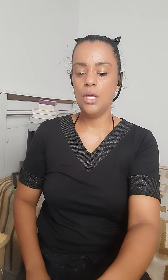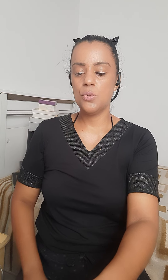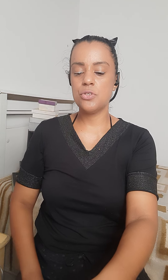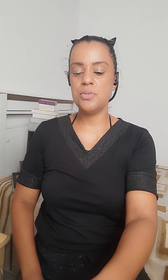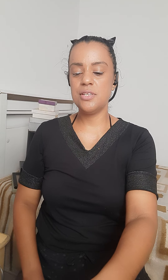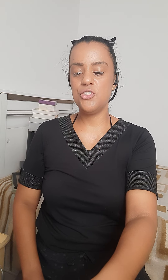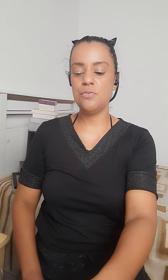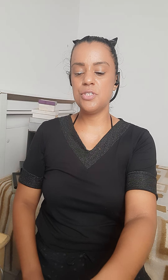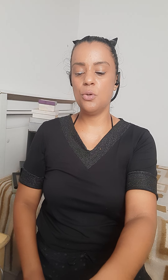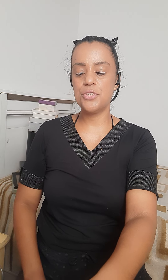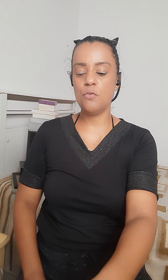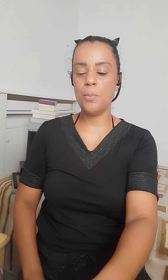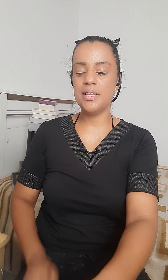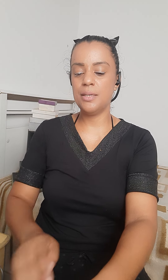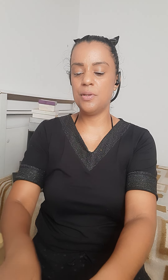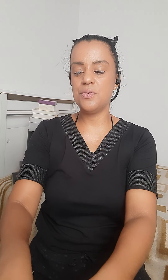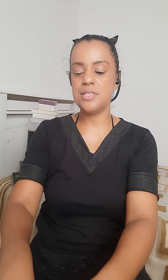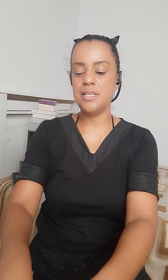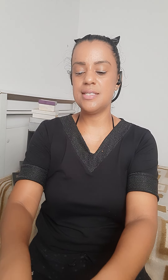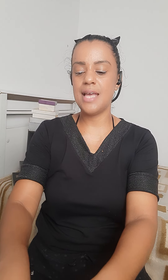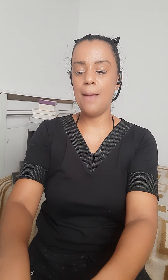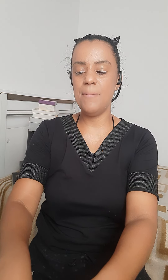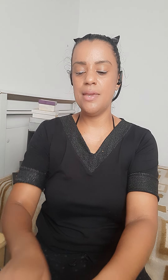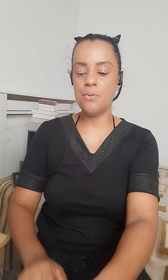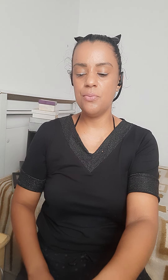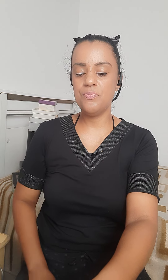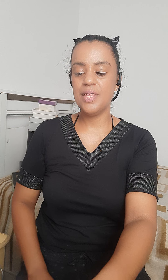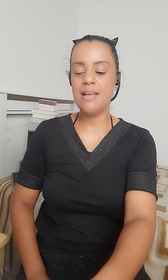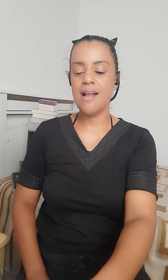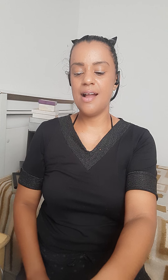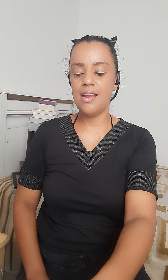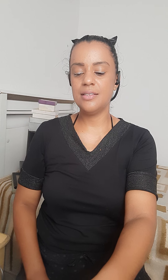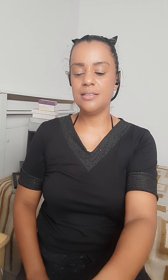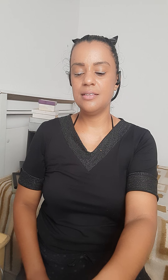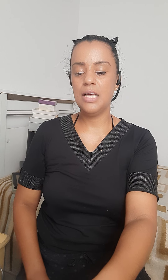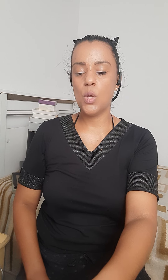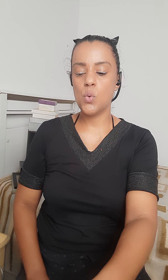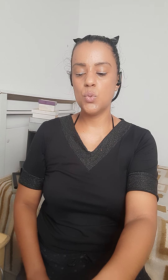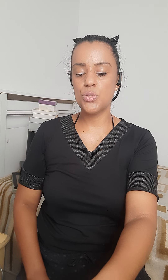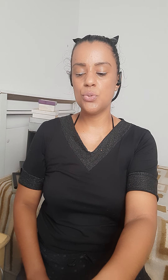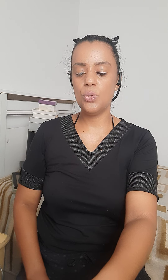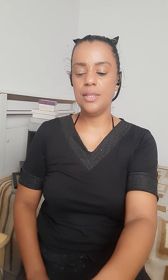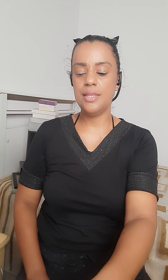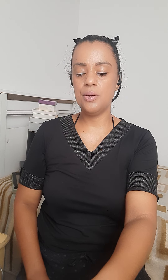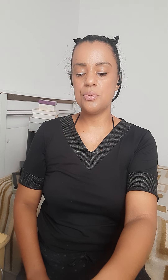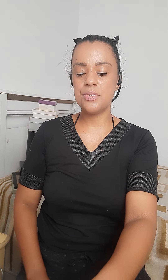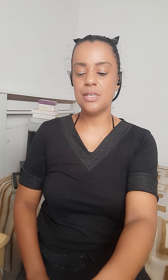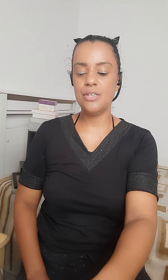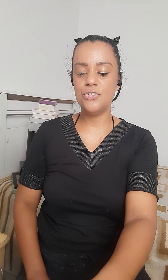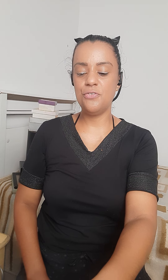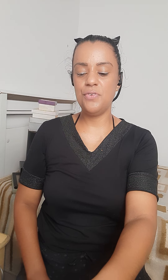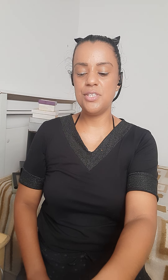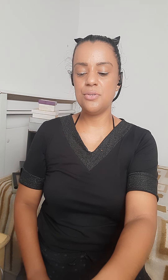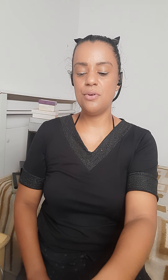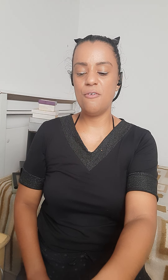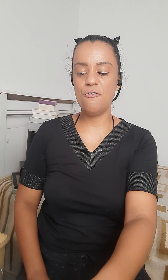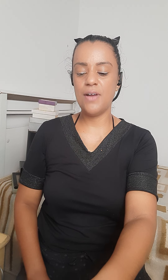os substantivos e outros que eu vou mandar aqui pra vocês. Amigo, carta, curso, Deus, difícil,